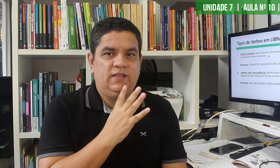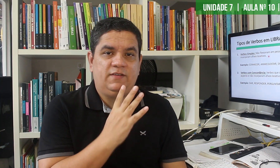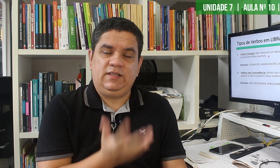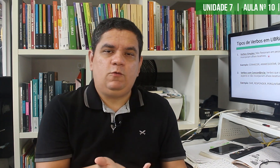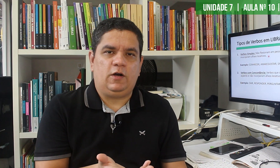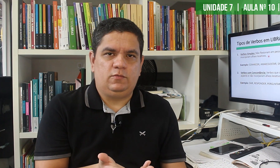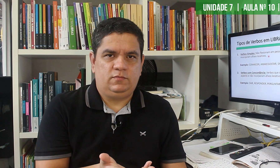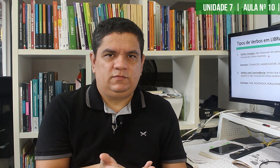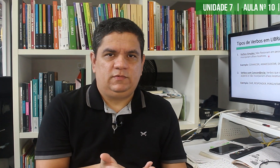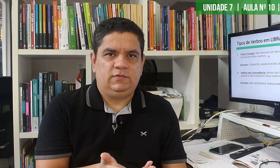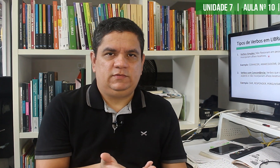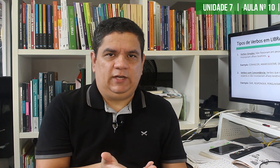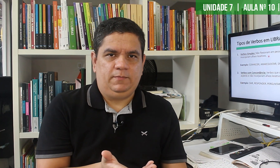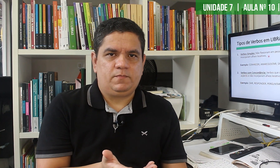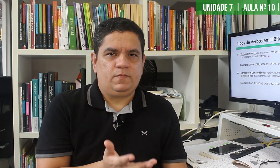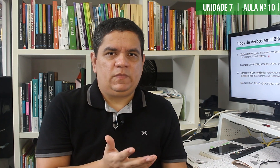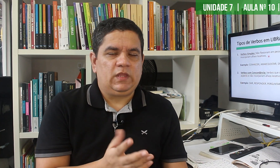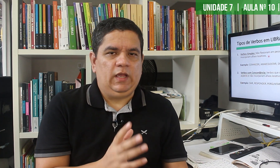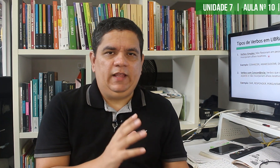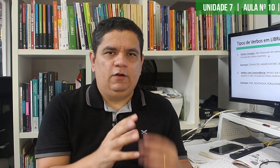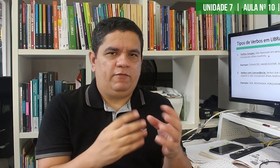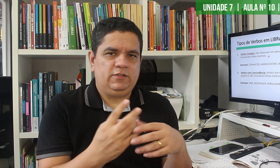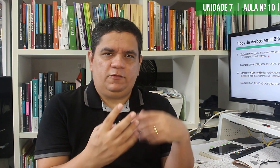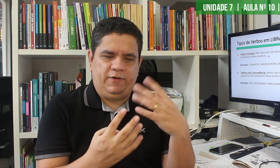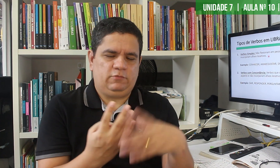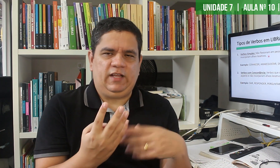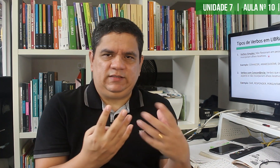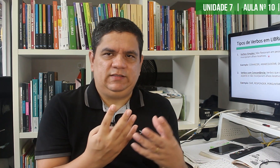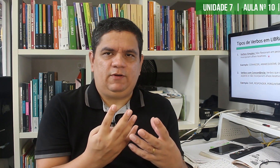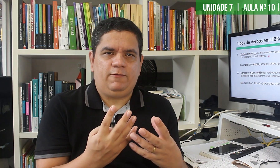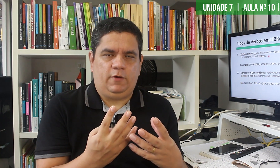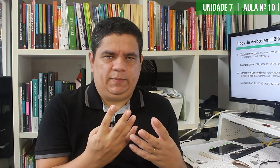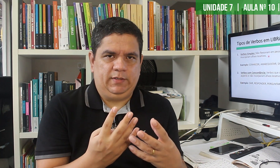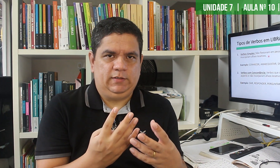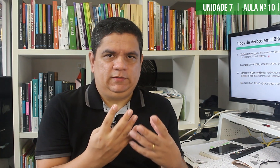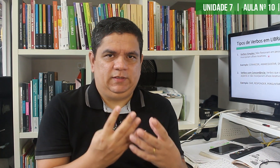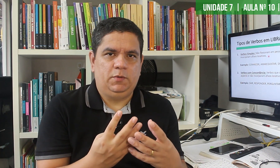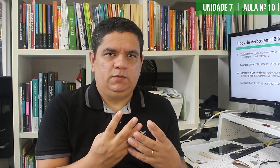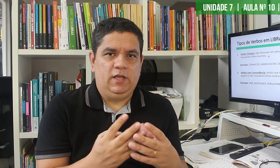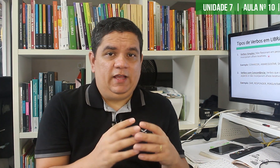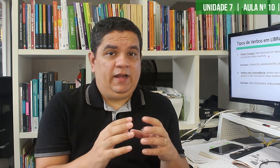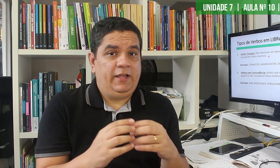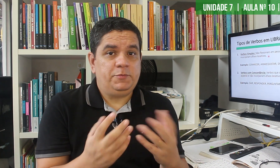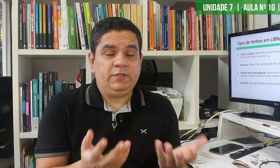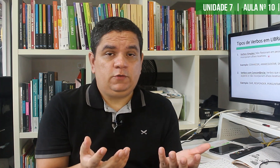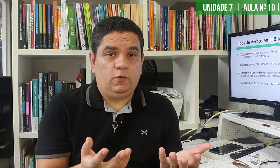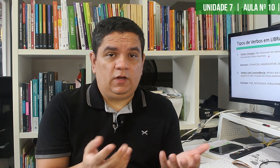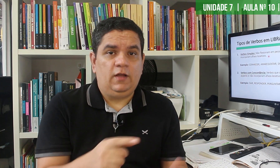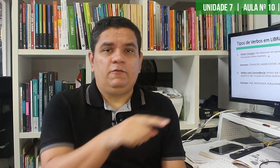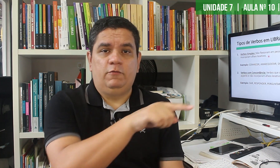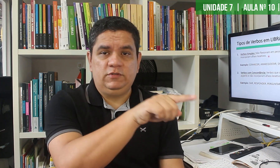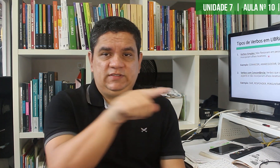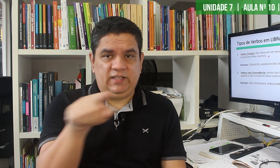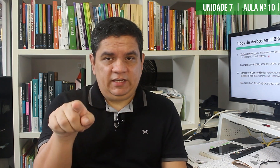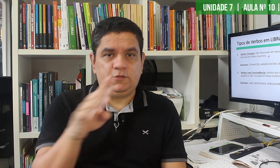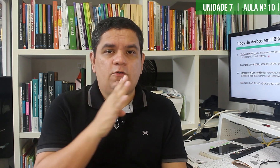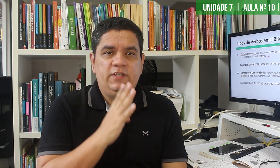vai ser igual, tá? Ele não vai sofrer alteração na forma, tá bom? Nem de pessoa. Vocês